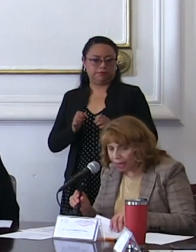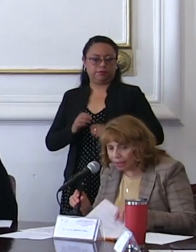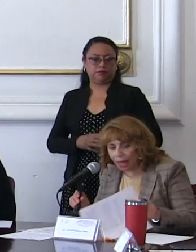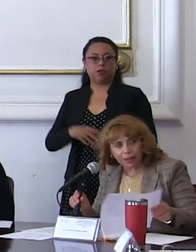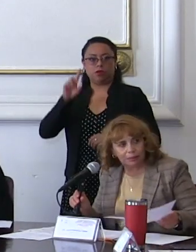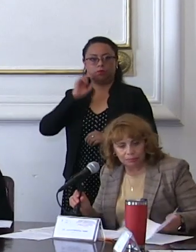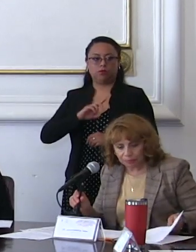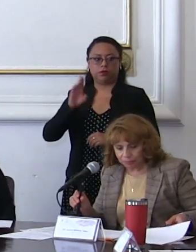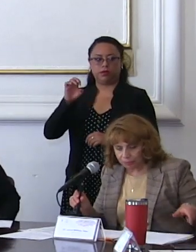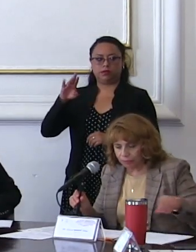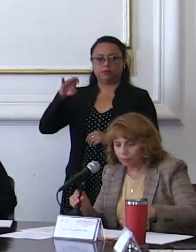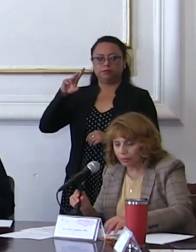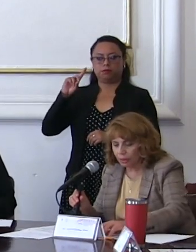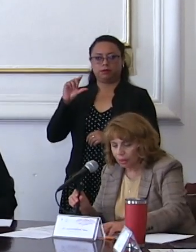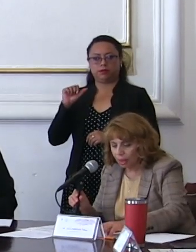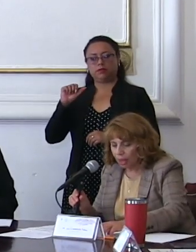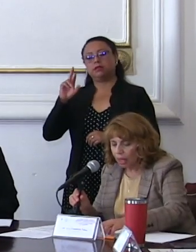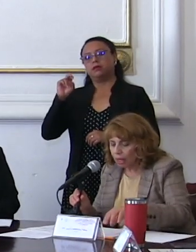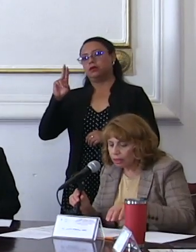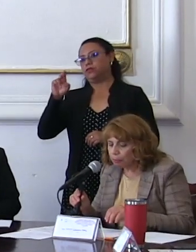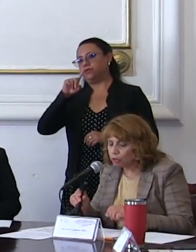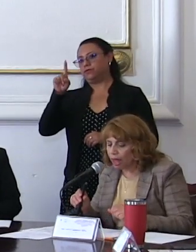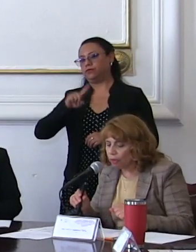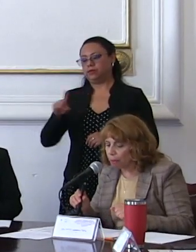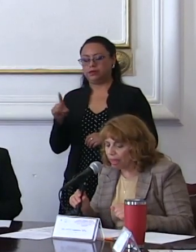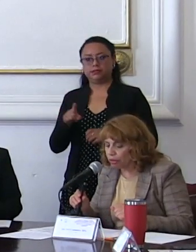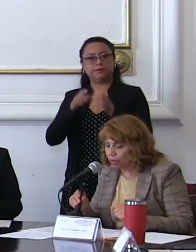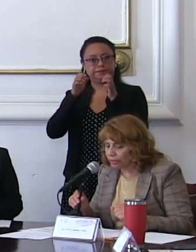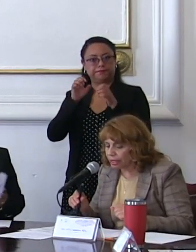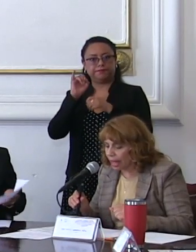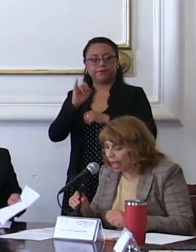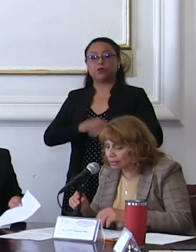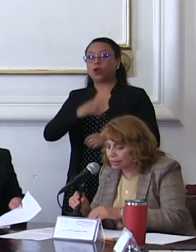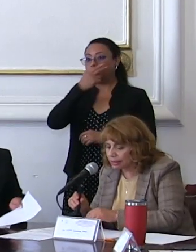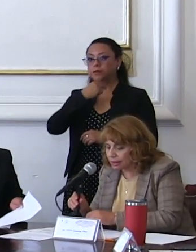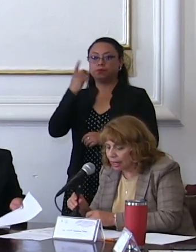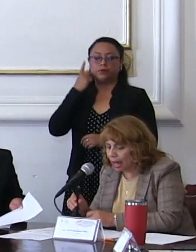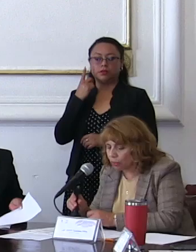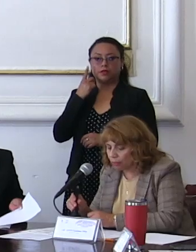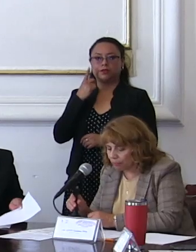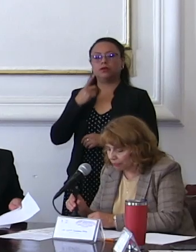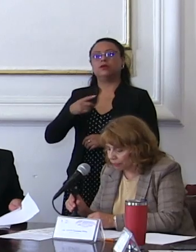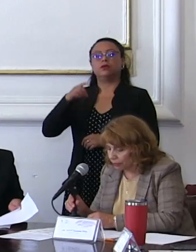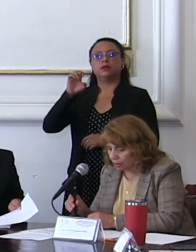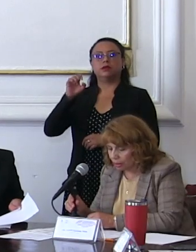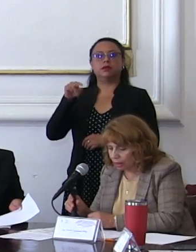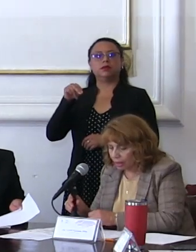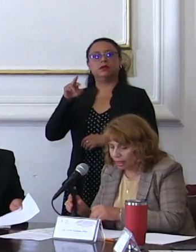Ruiz Aguilar. Presente. Diputado Pedro Enrique Aces Lago.